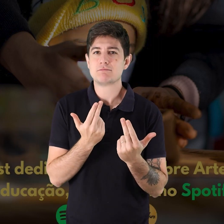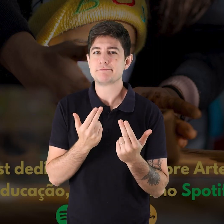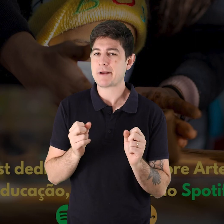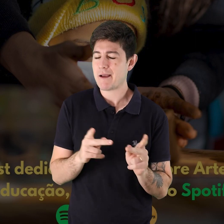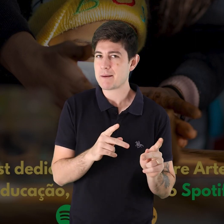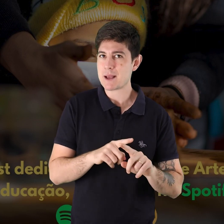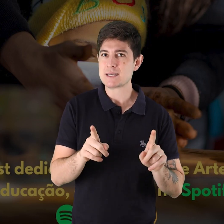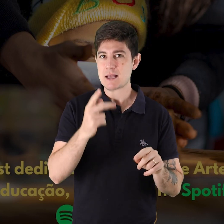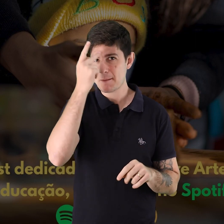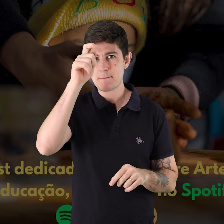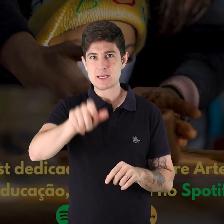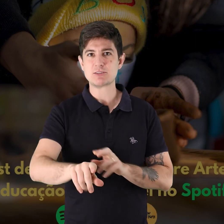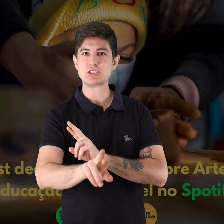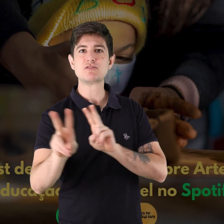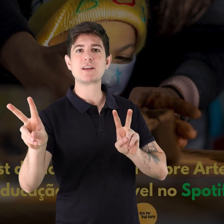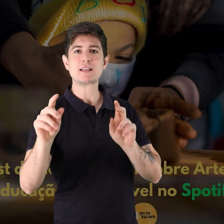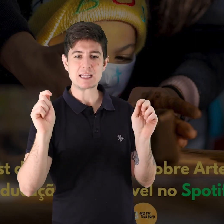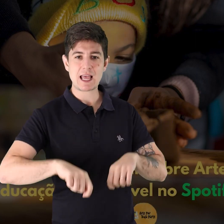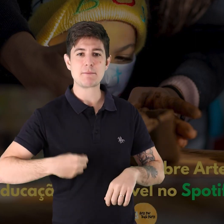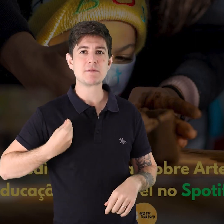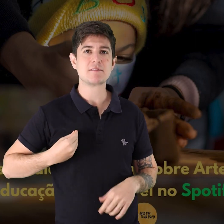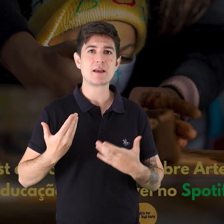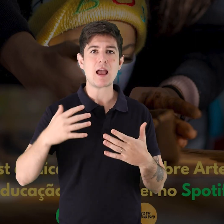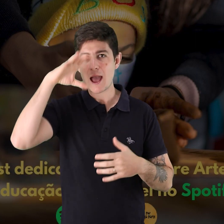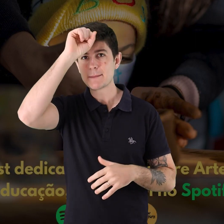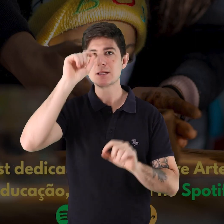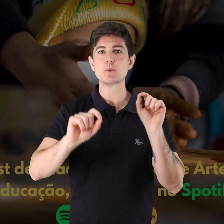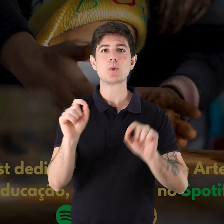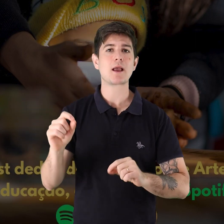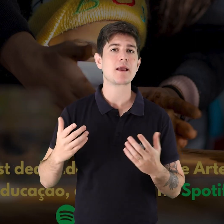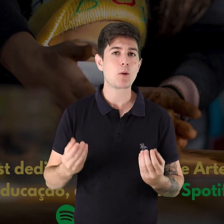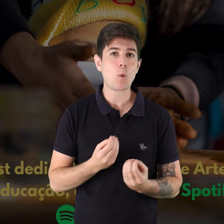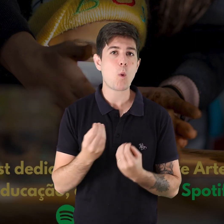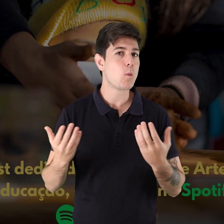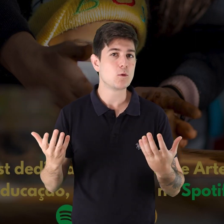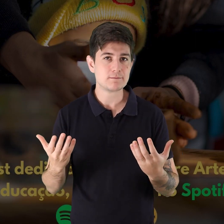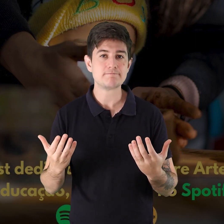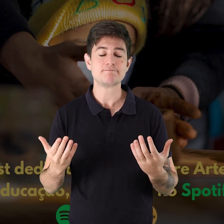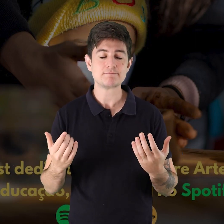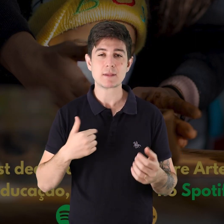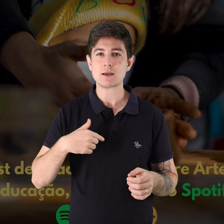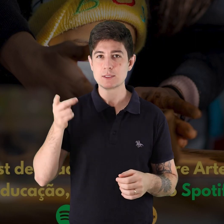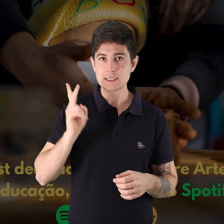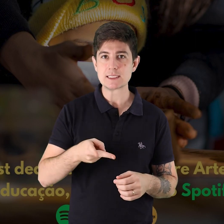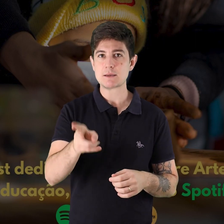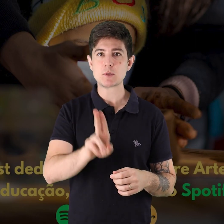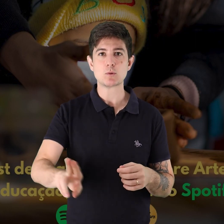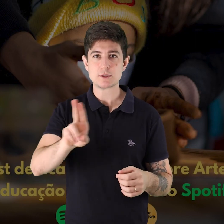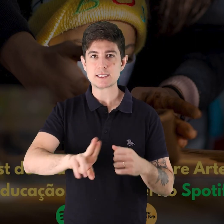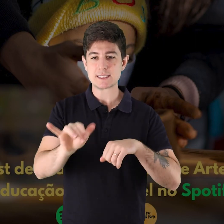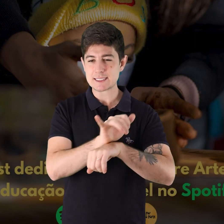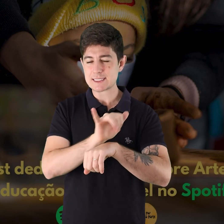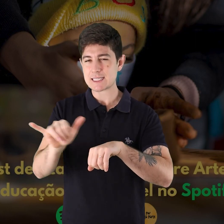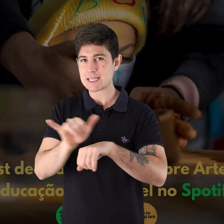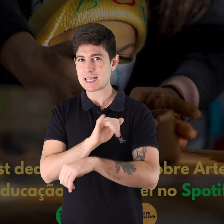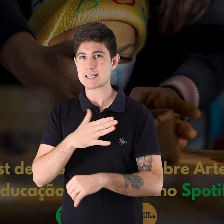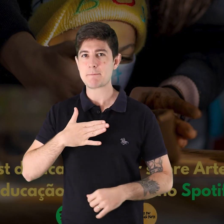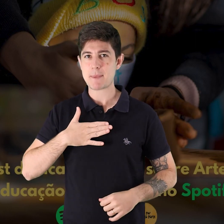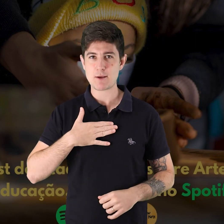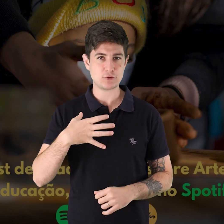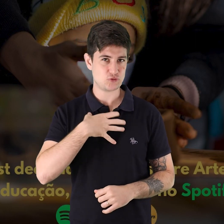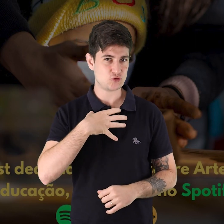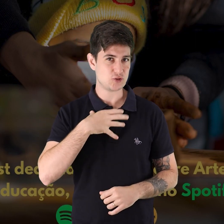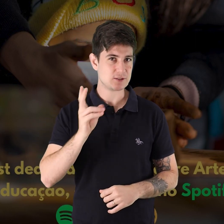o seu posicionamento. Agora, e conviver com pessoas que têm ideias divergentes? O que é que a gente pode aprender? Eu sempre utilizei uma